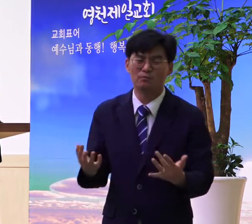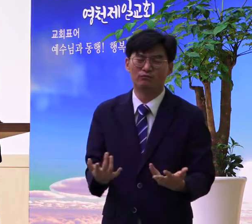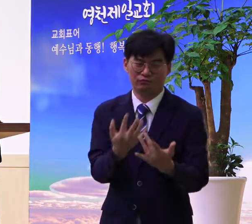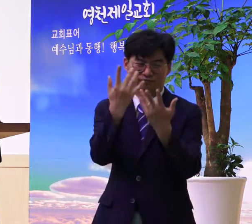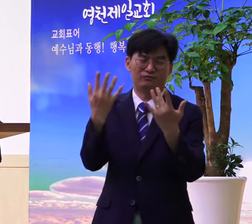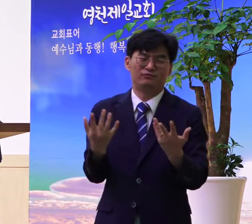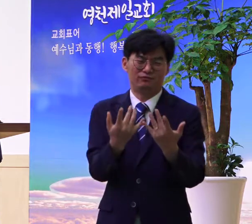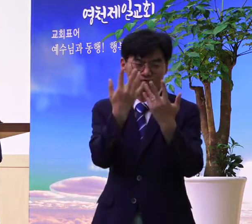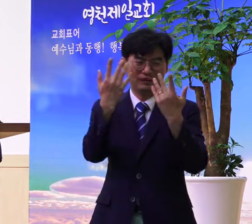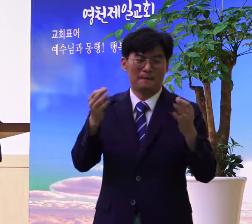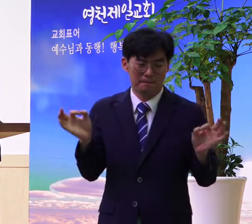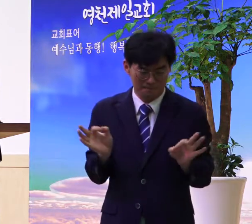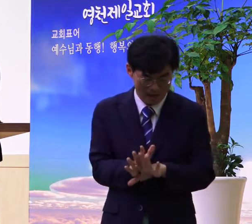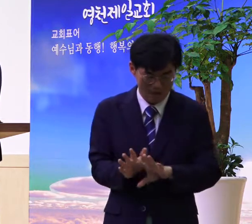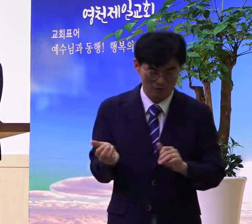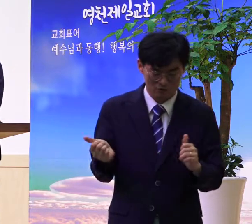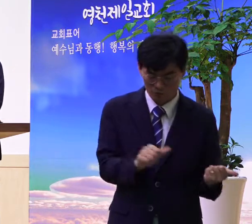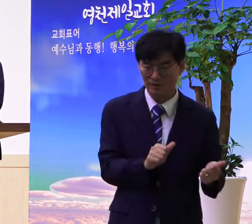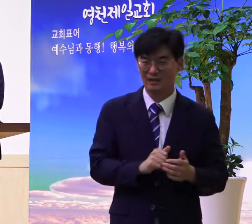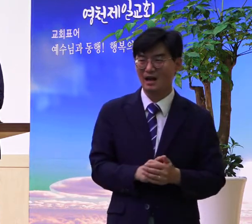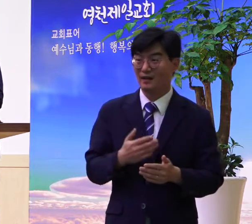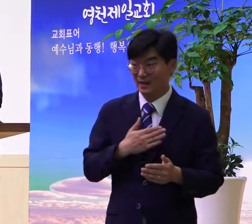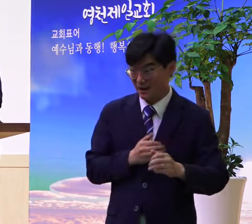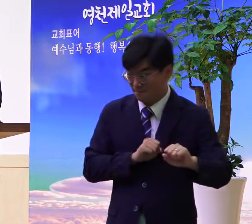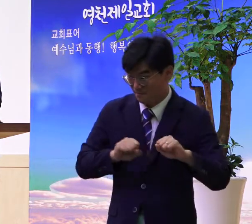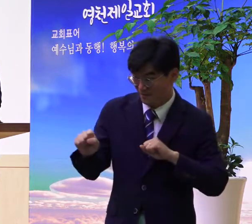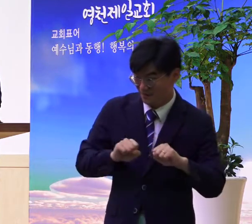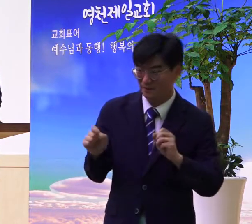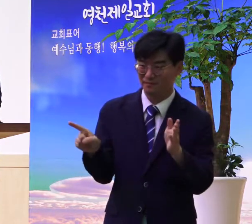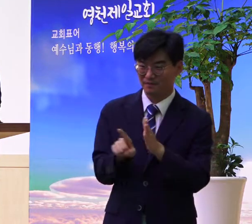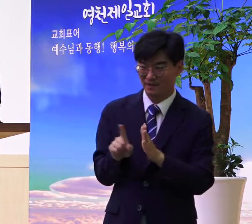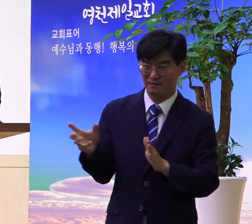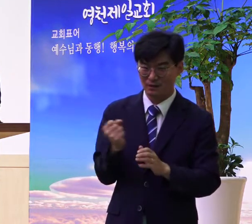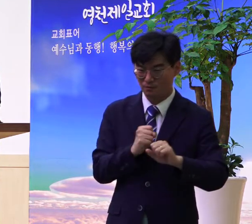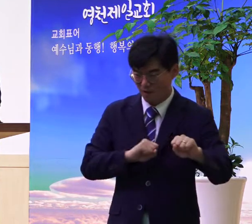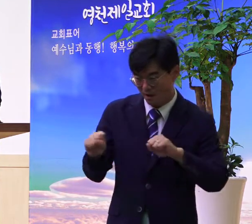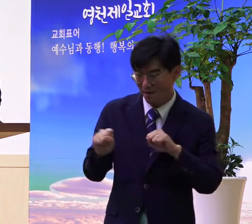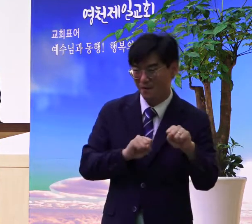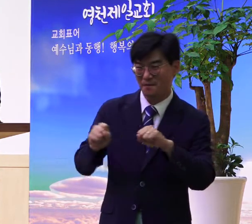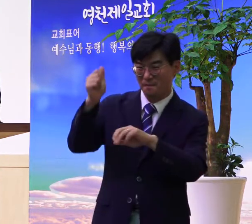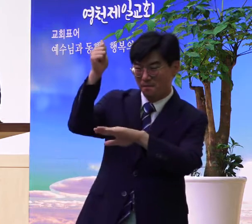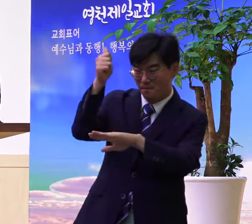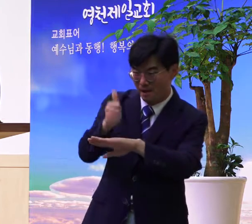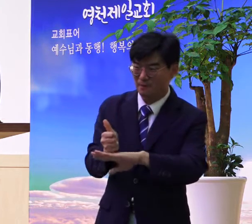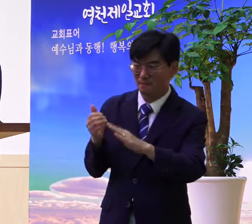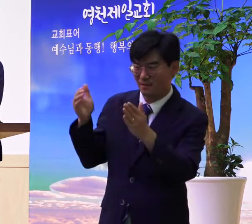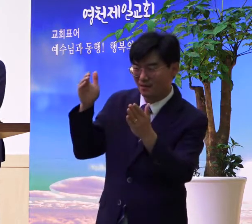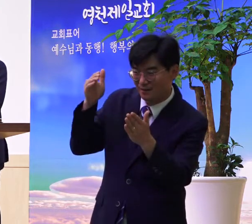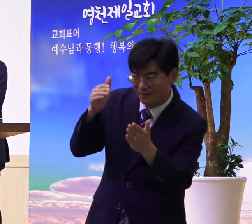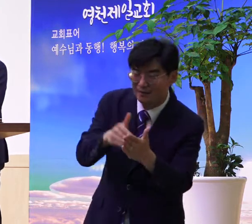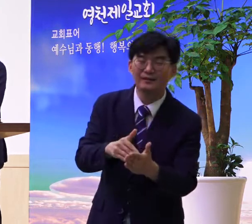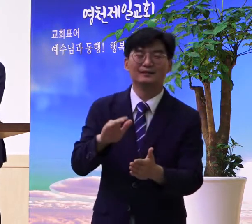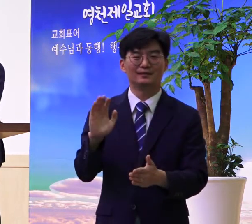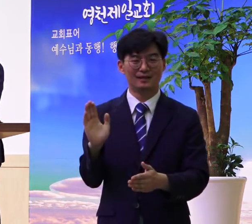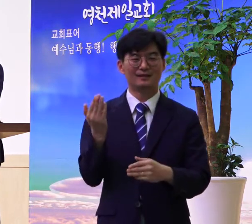그 달려갈 길을 나는 다 마쳤습니다. 믿음을 지켰습니다. 라고 바울이 고백하는